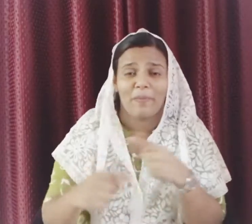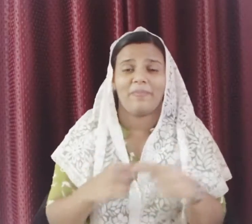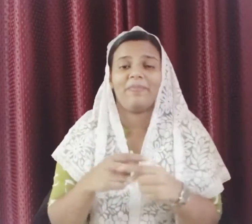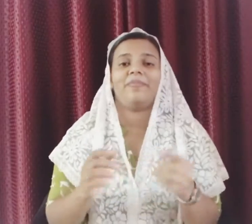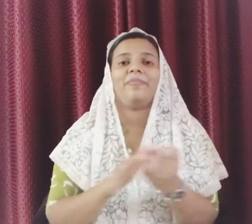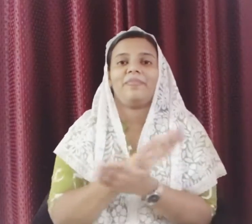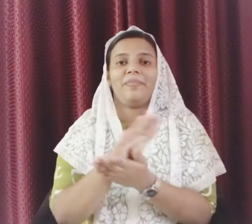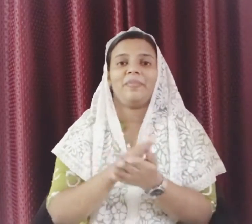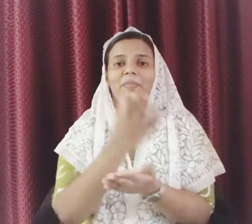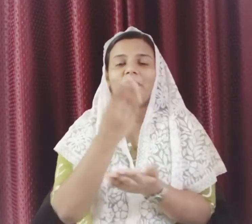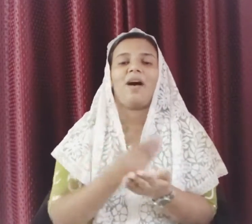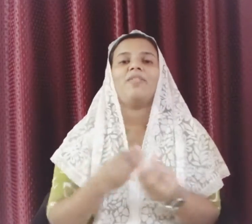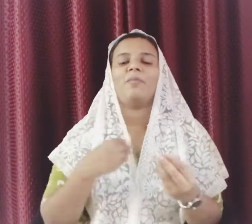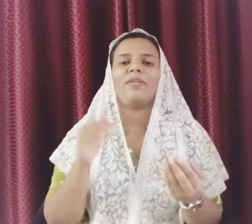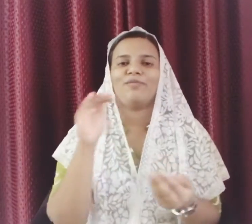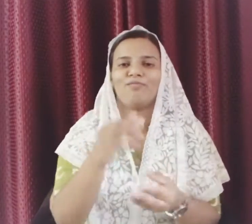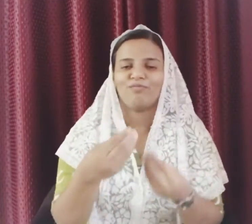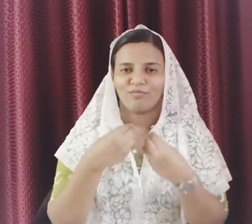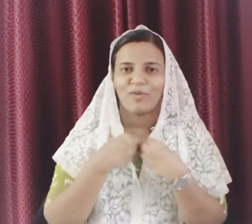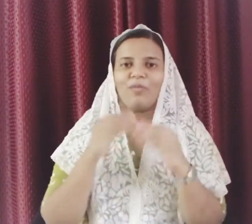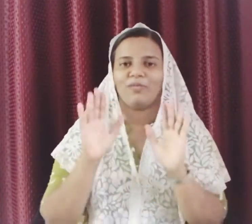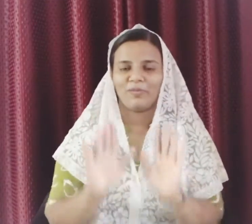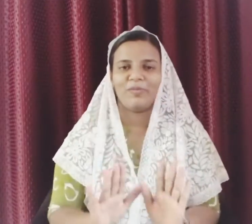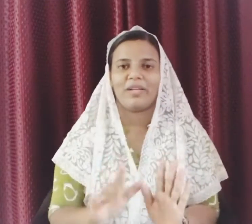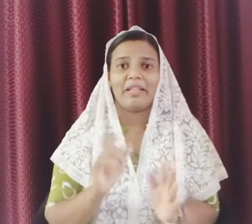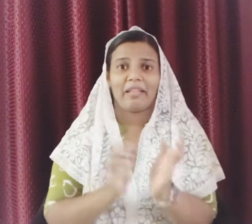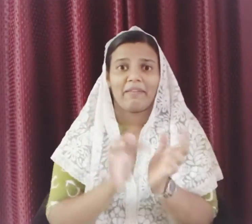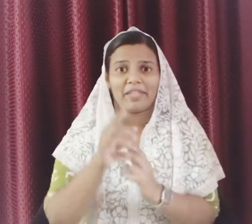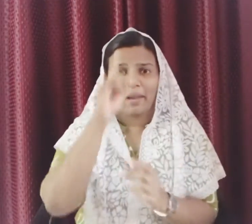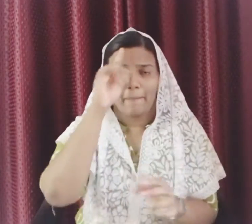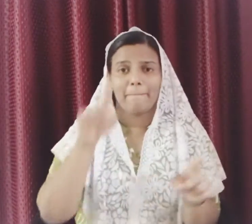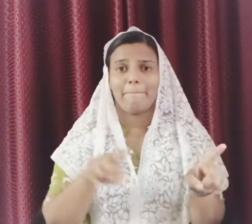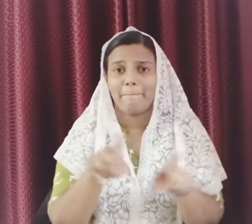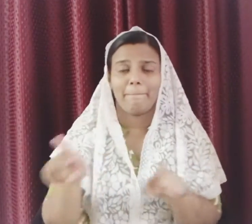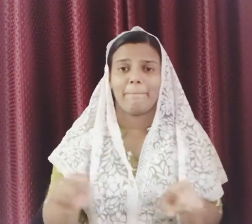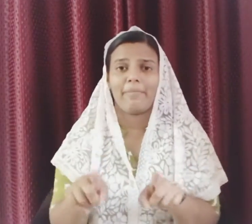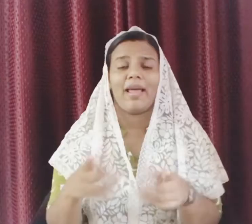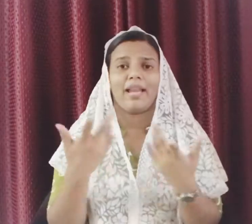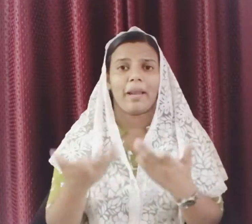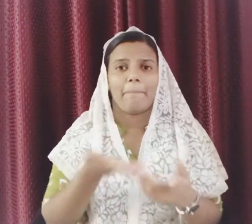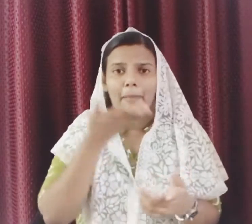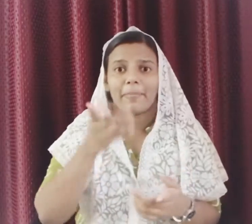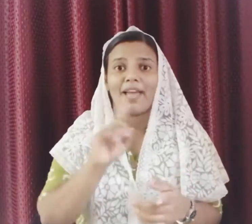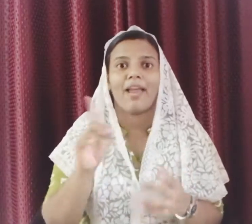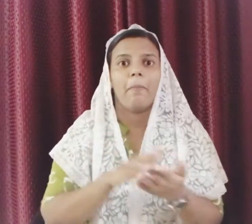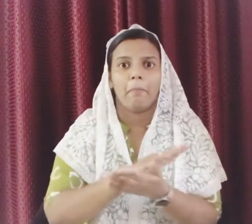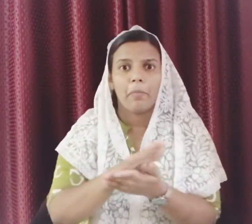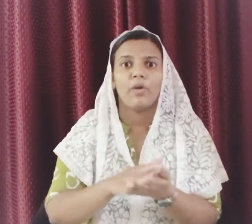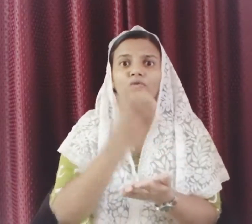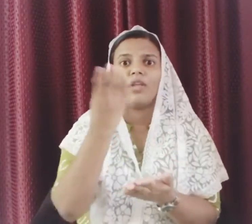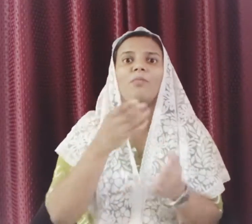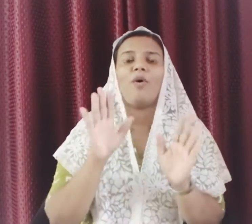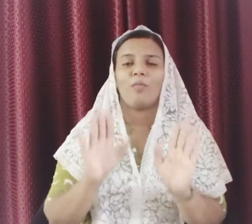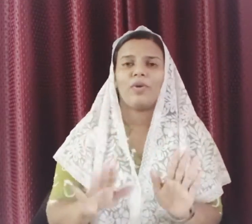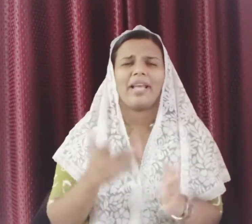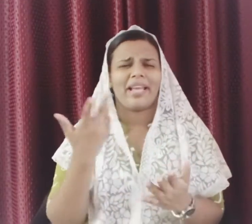കൂടെ നടക്കുവാൻ പരിശുദ്ധാത്മാവുണ്ട്. ദൈവിക പ്ലാനുകളെ നിങ്ങളെ അറിയിക്കുവാൻ പരിശുദ്ധാത്മാവുണ്ട്. നിങ്ങളെ ഏത് വിഷയത്തിലും